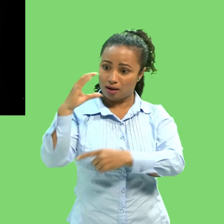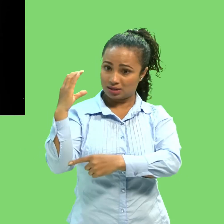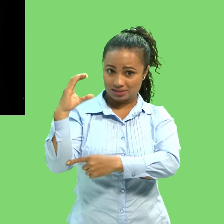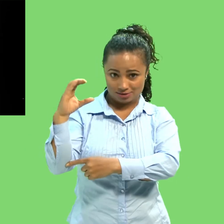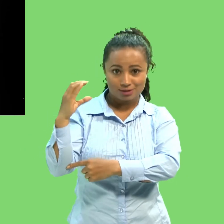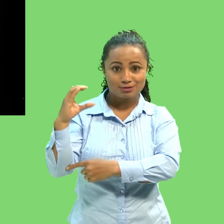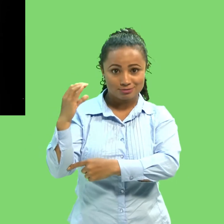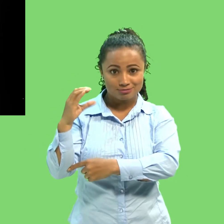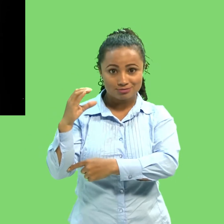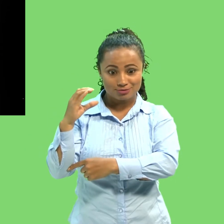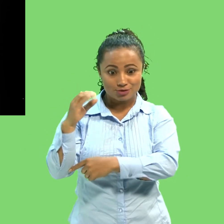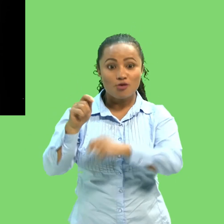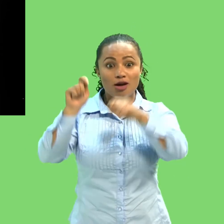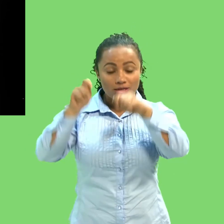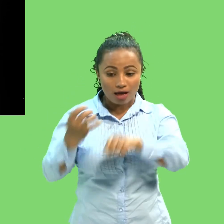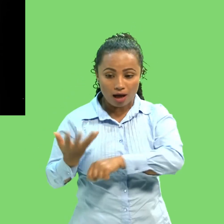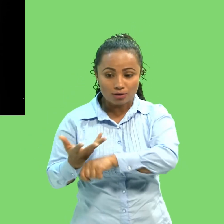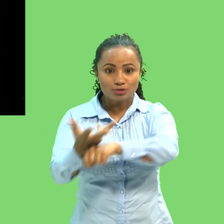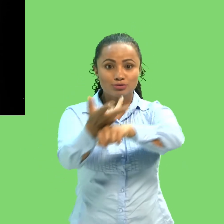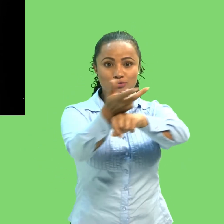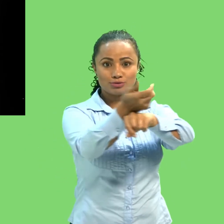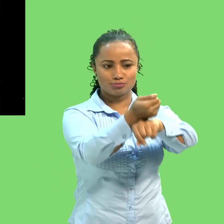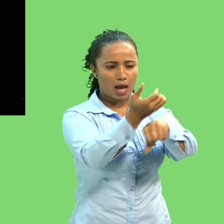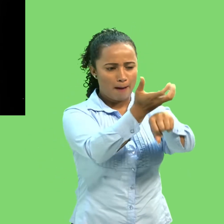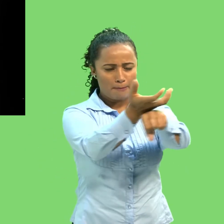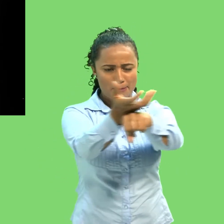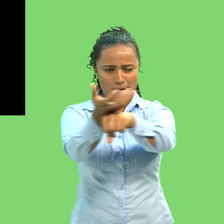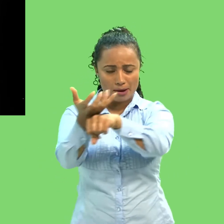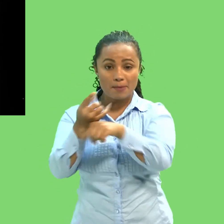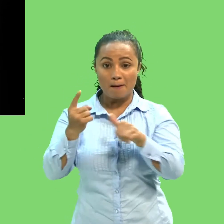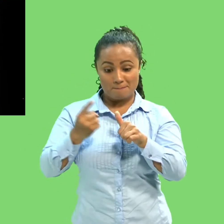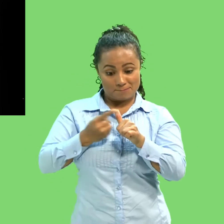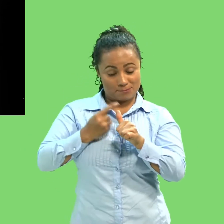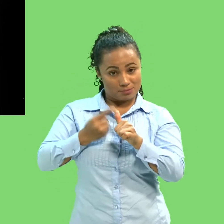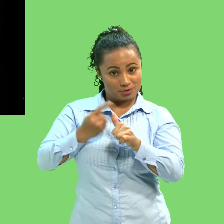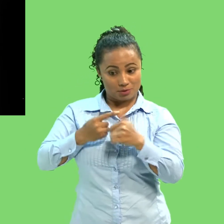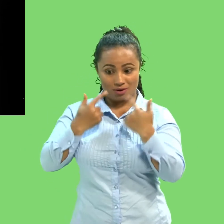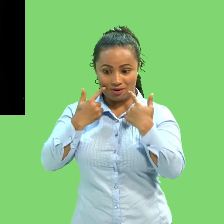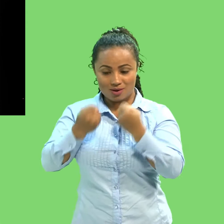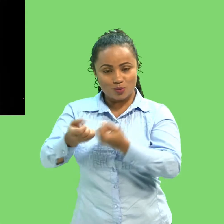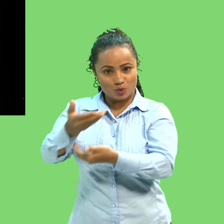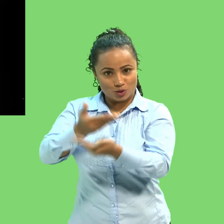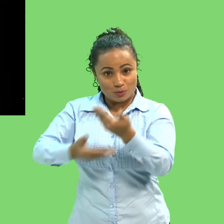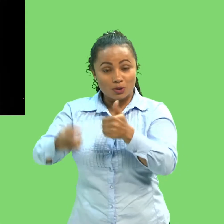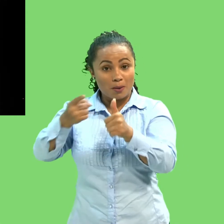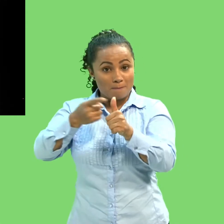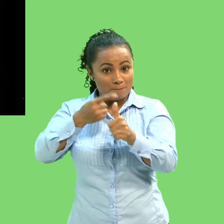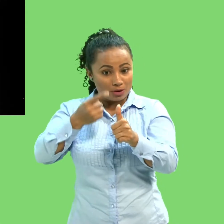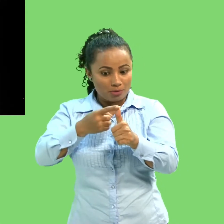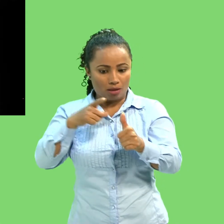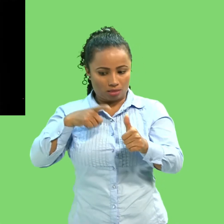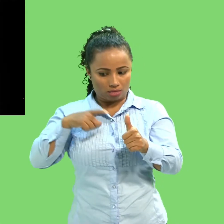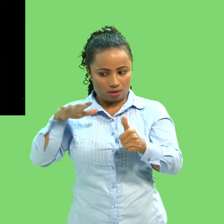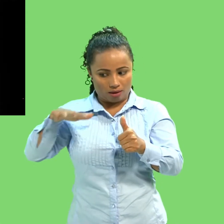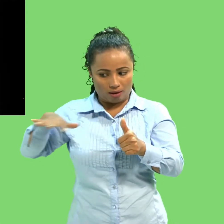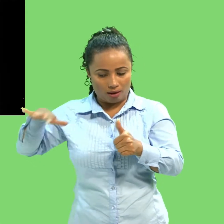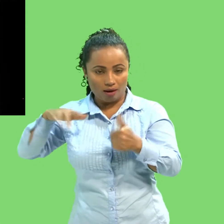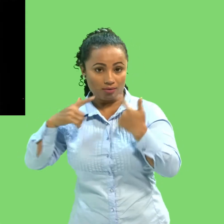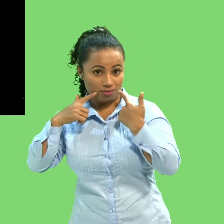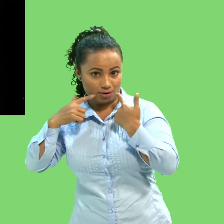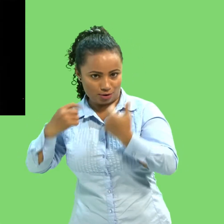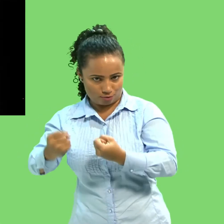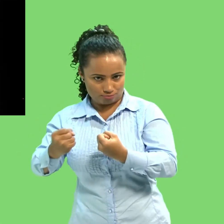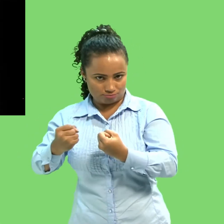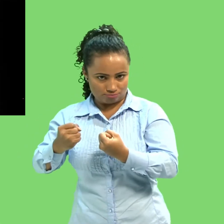científico interdisciplinar, né, em que realmente ela vai, primeiramente, vai ter a linguística